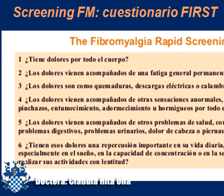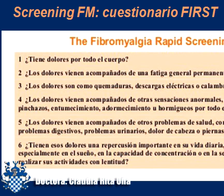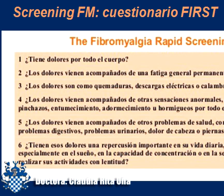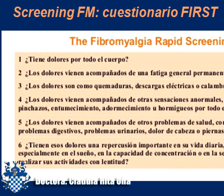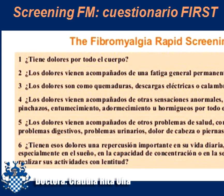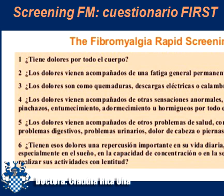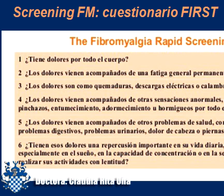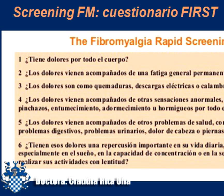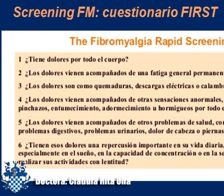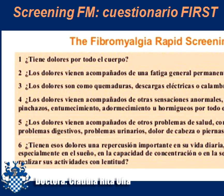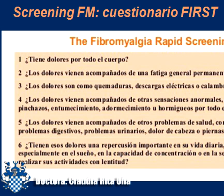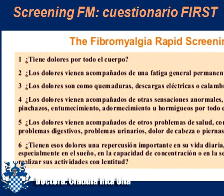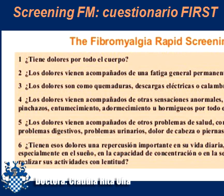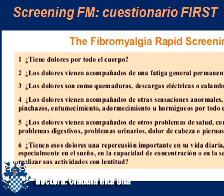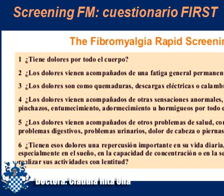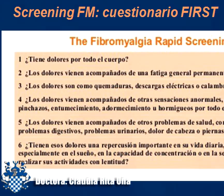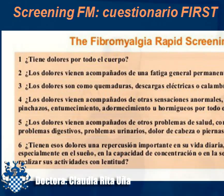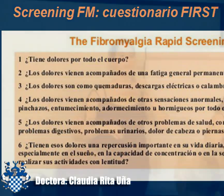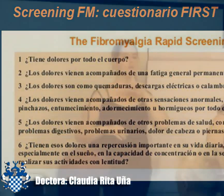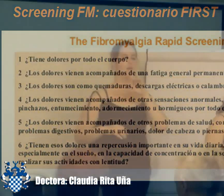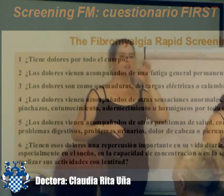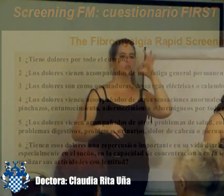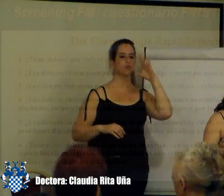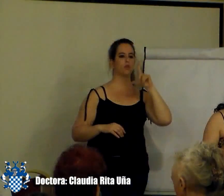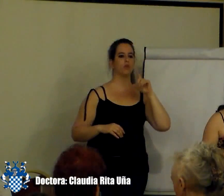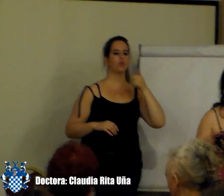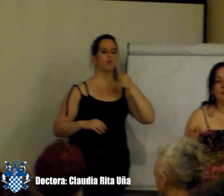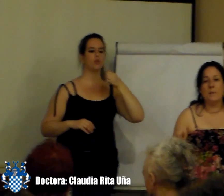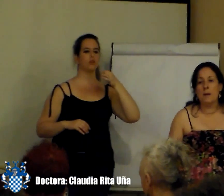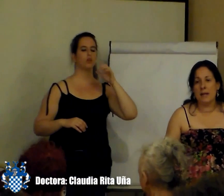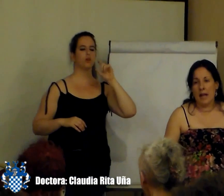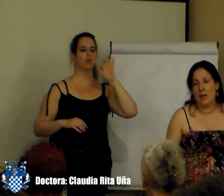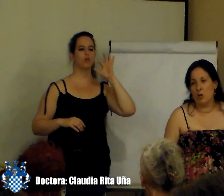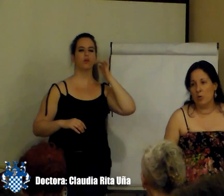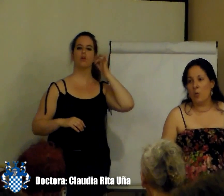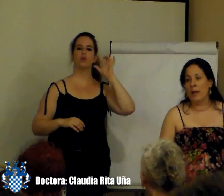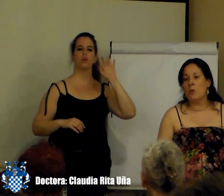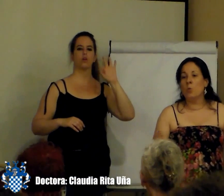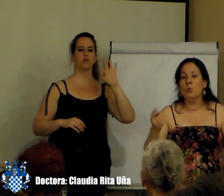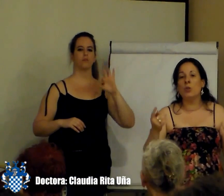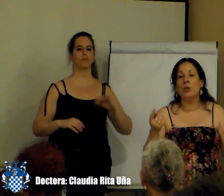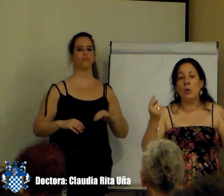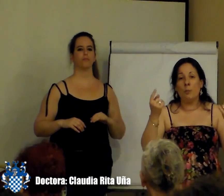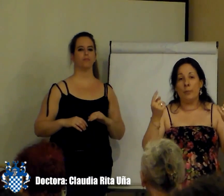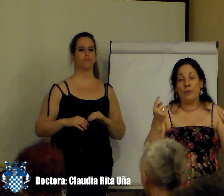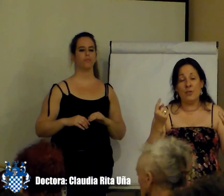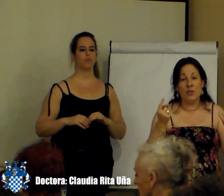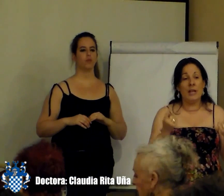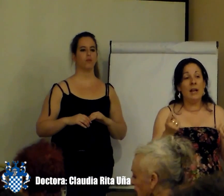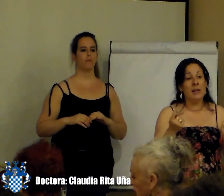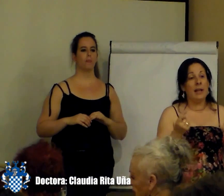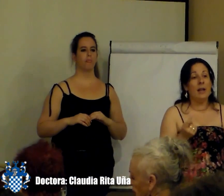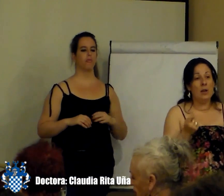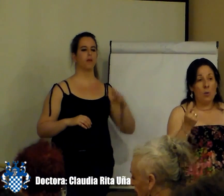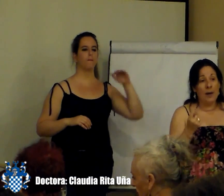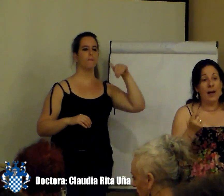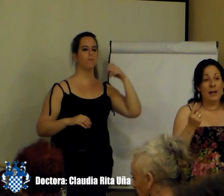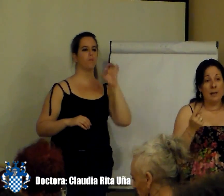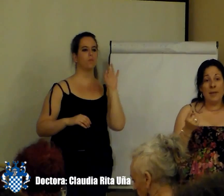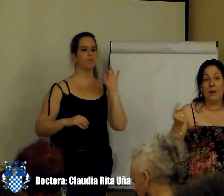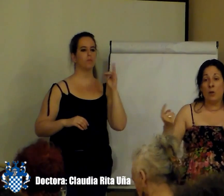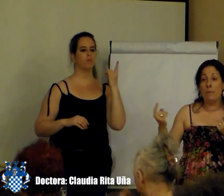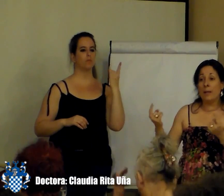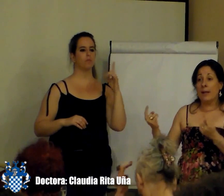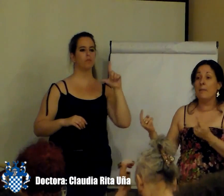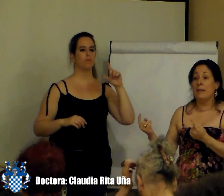Bueno, ¿cómo debe ser el tratamiento? Acuérdense que debe ser multidisciplinario. No hay un solo profesional que los va a